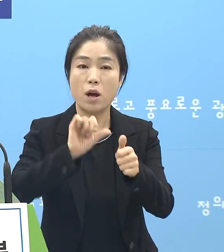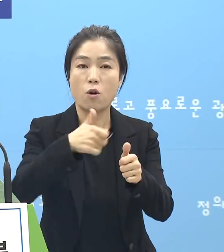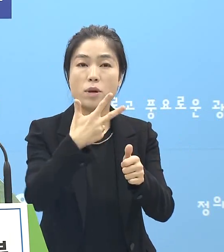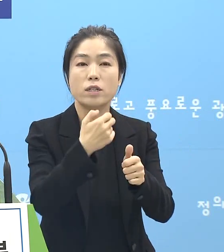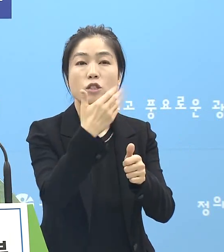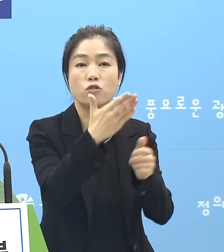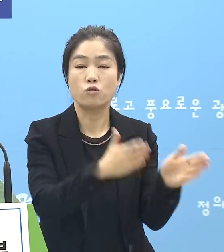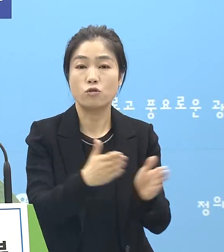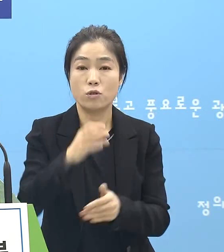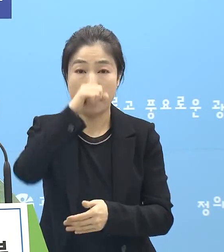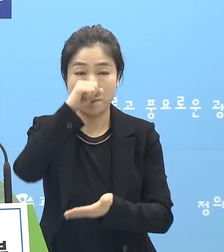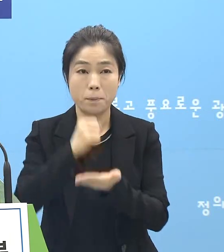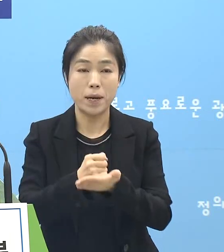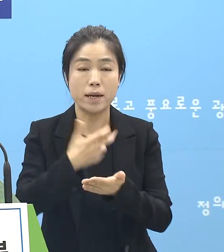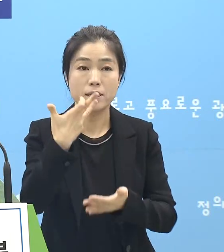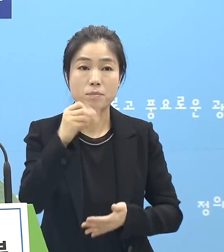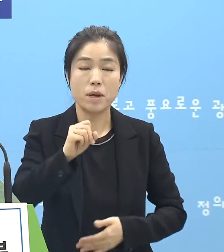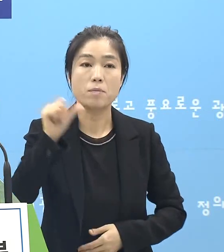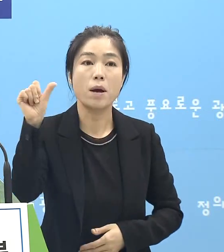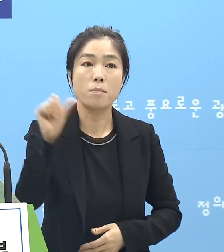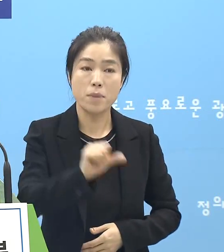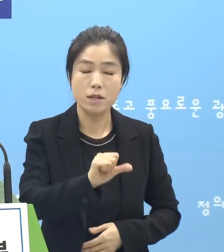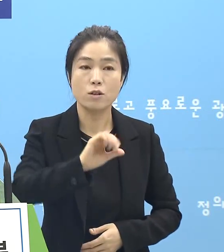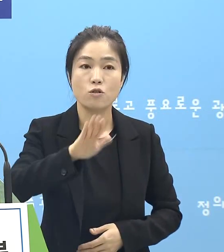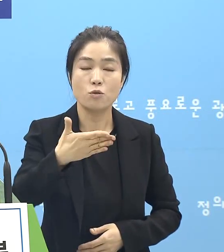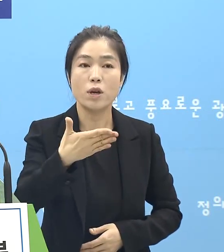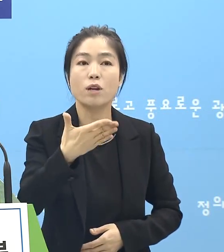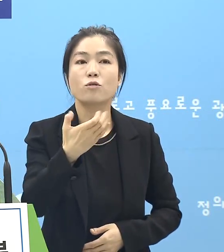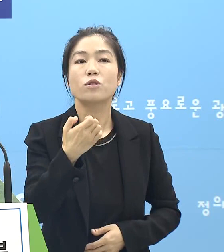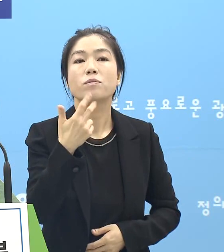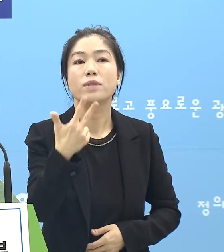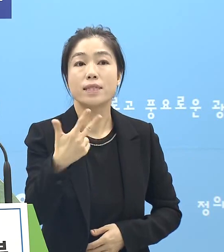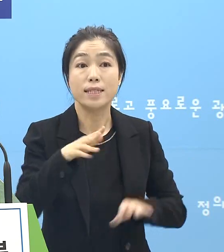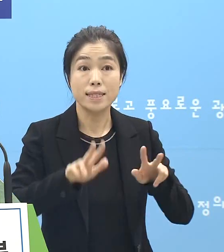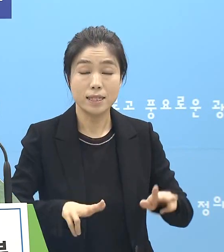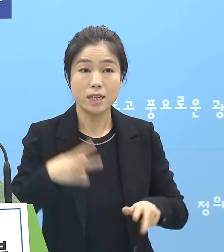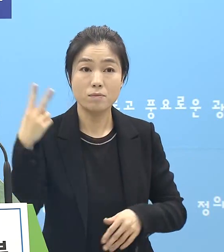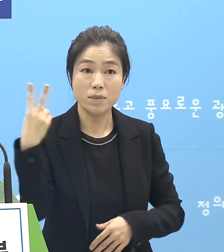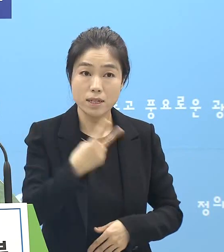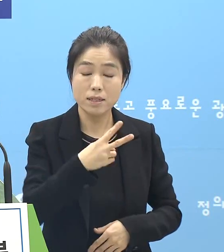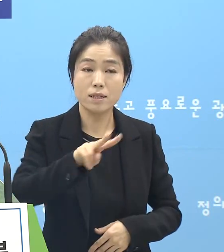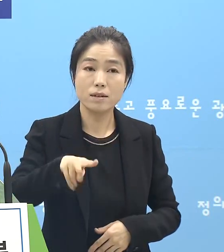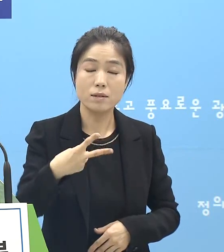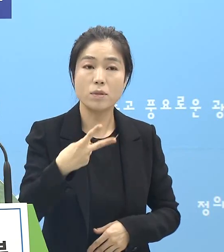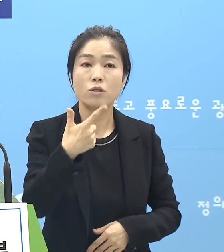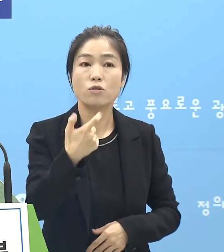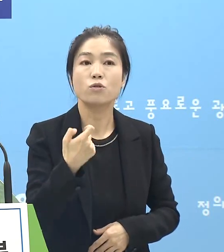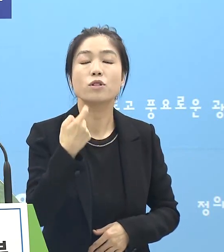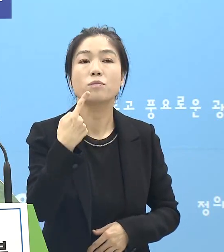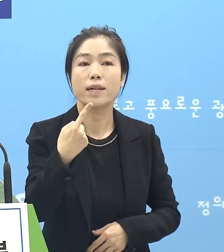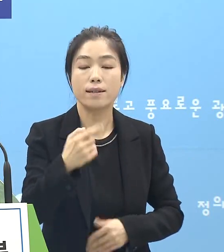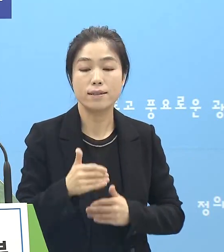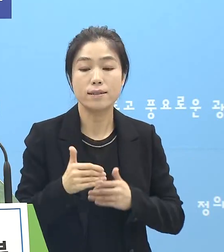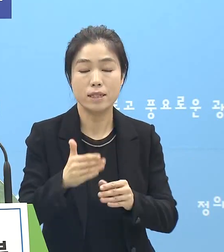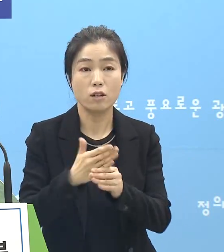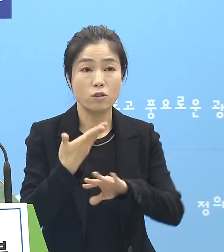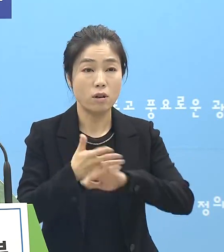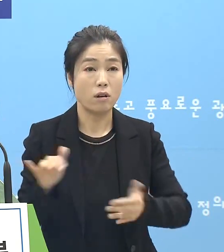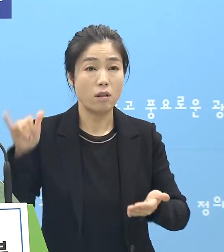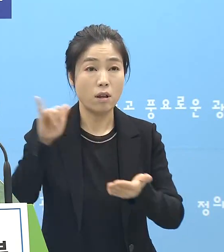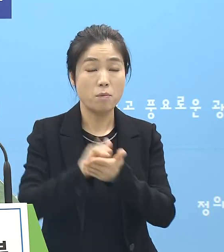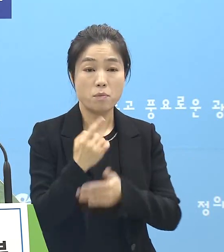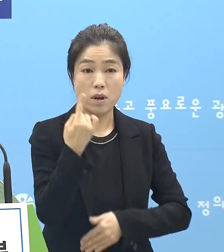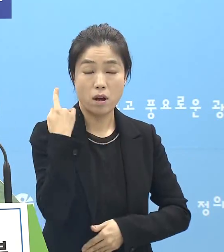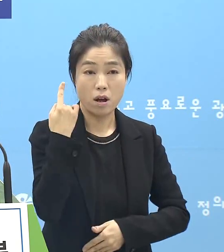579건, 음성 18만 8,997건, 현재 2,261건 진행 중입니다. 해외 입국자는 지난